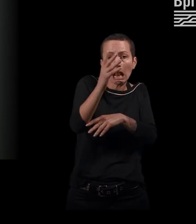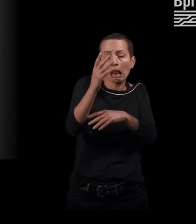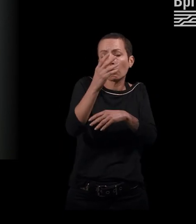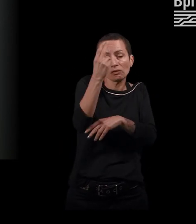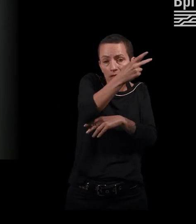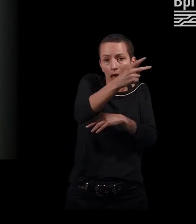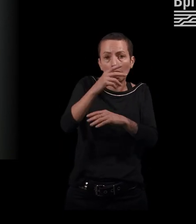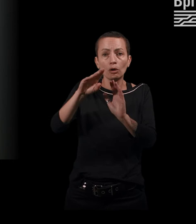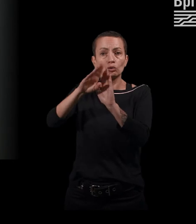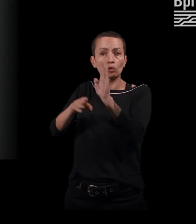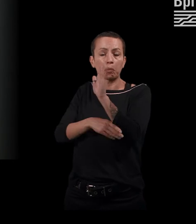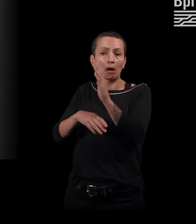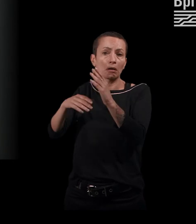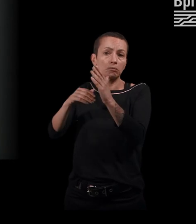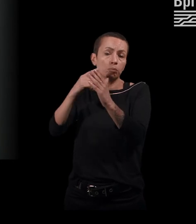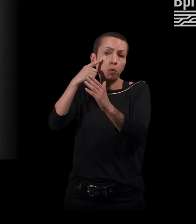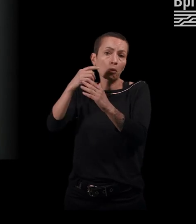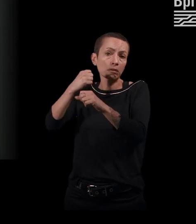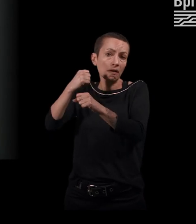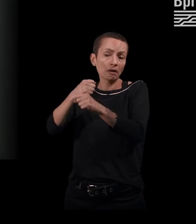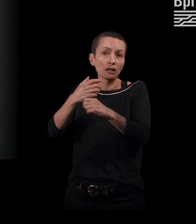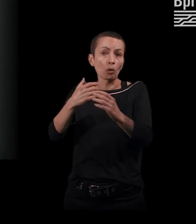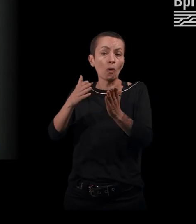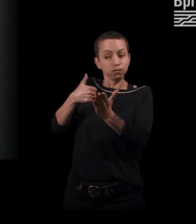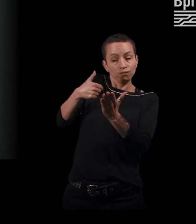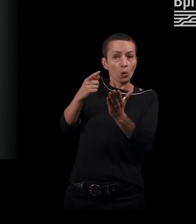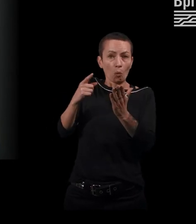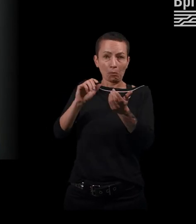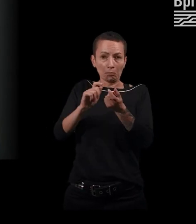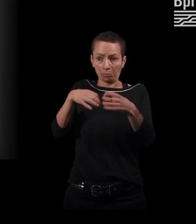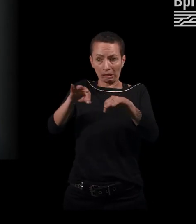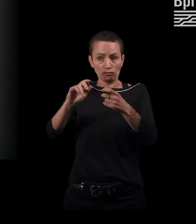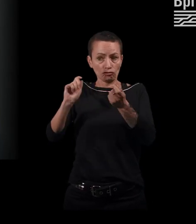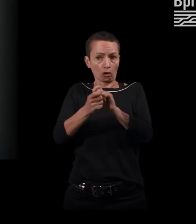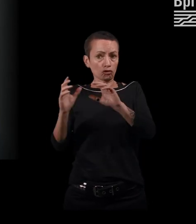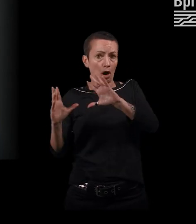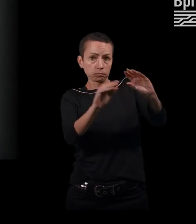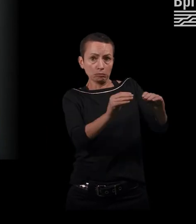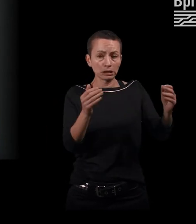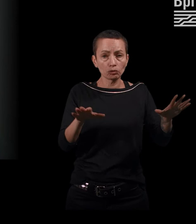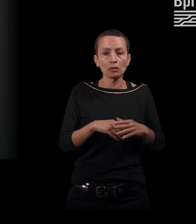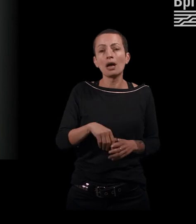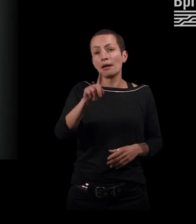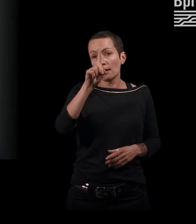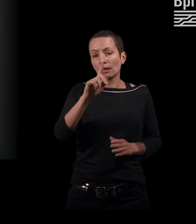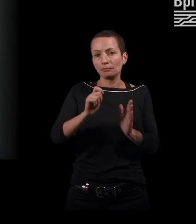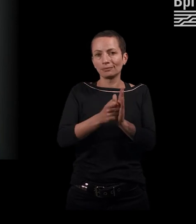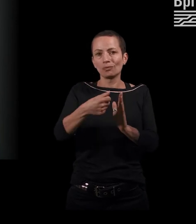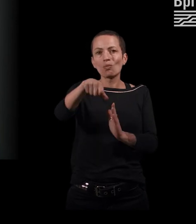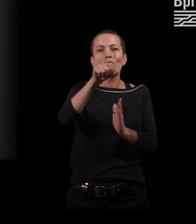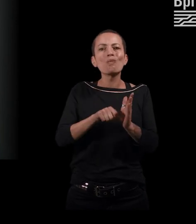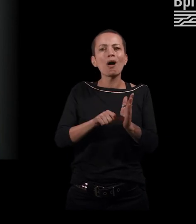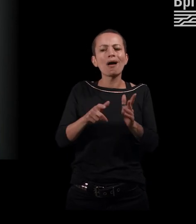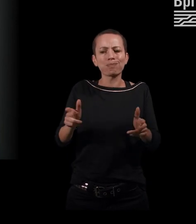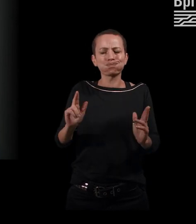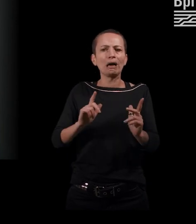professionnelles. Donc, je n'ai pas été vraiment exilé, j'ai été plutôt expatrié. Par contre, pendant le mois qu'a duré la